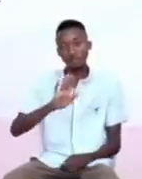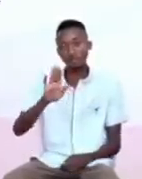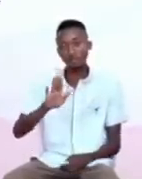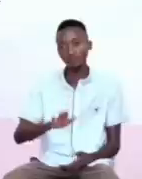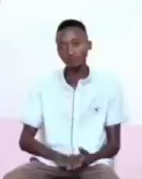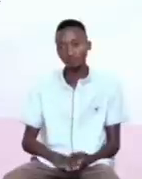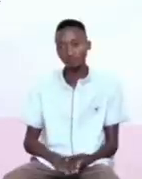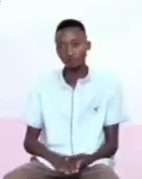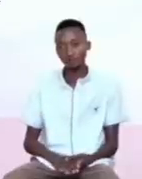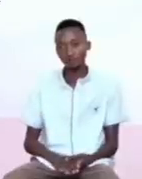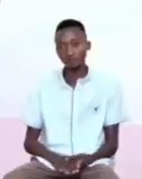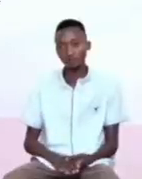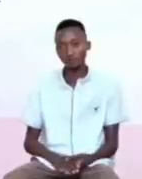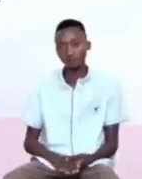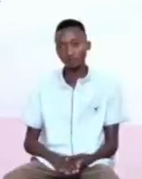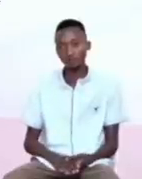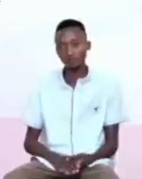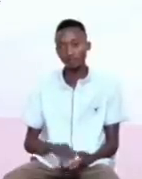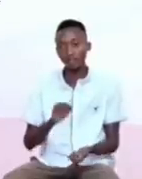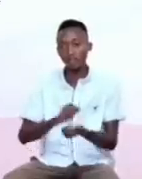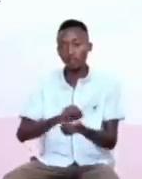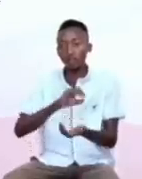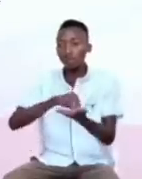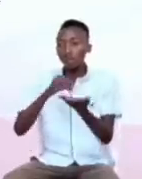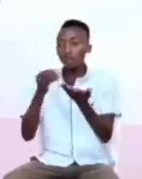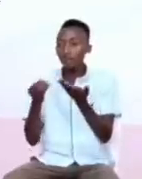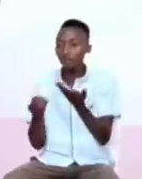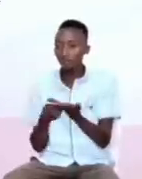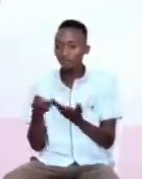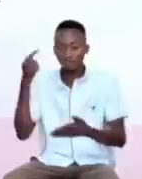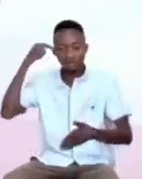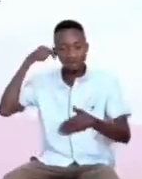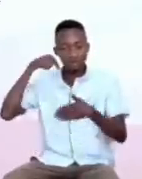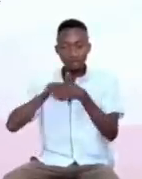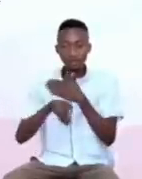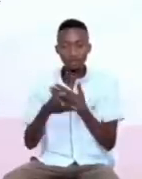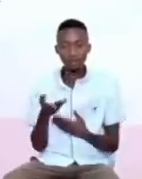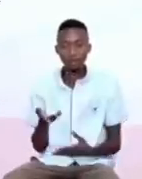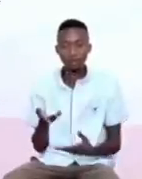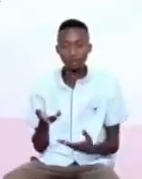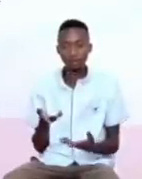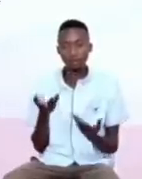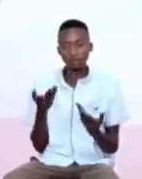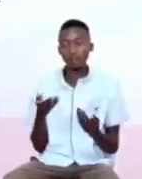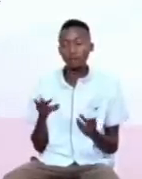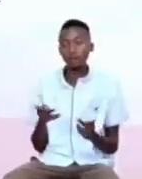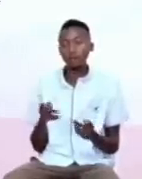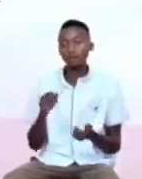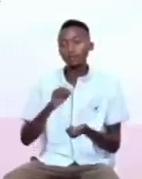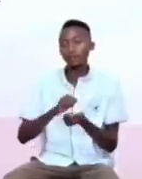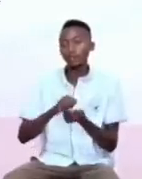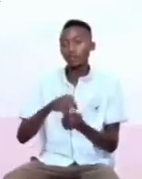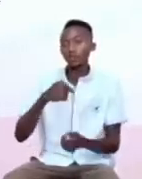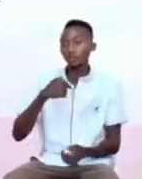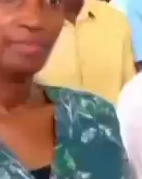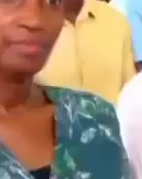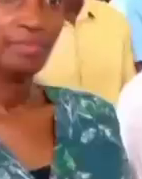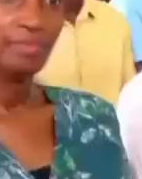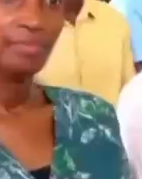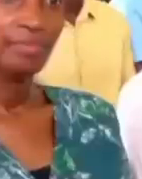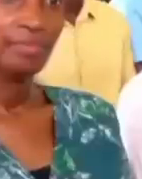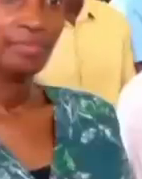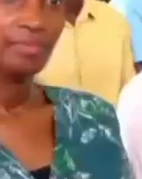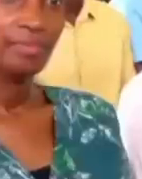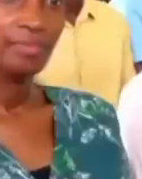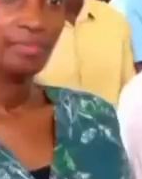Hallelujah. Ni kitu gani ambacho unakiingiza hapa? Kama kuna vitu ambavyo mimi vinanijengea wivu katika